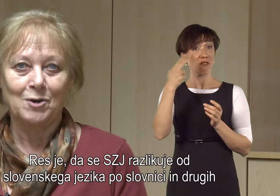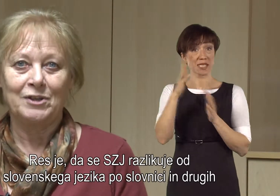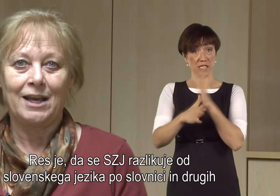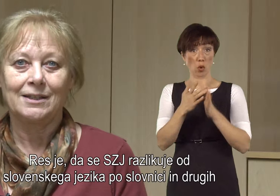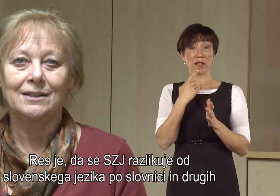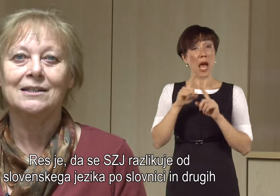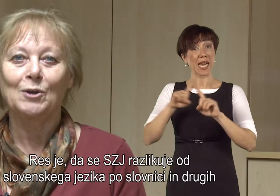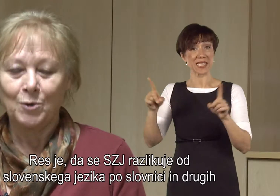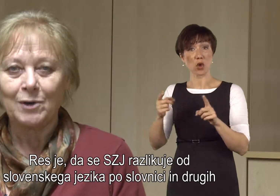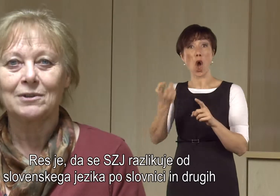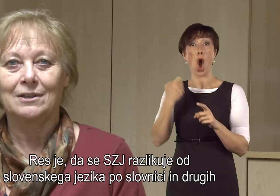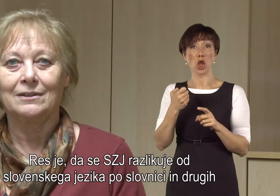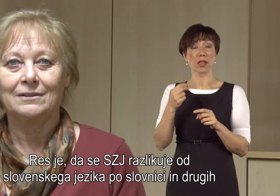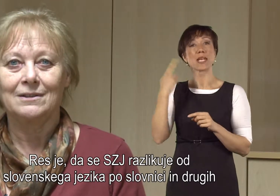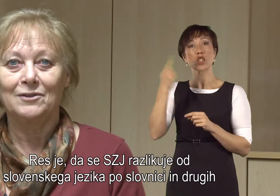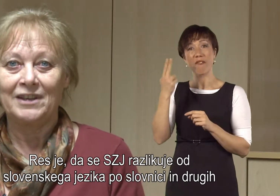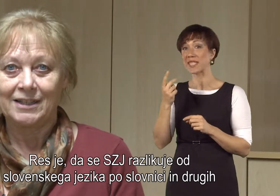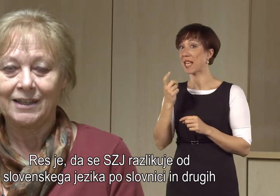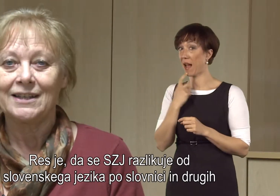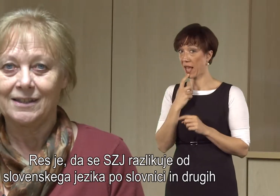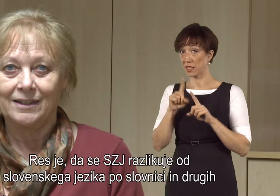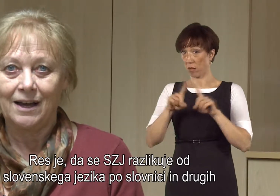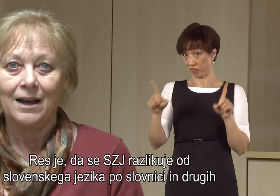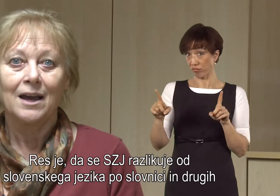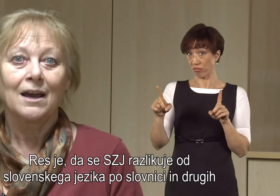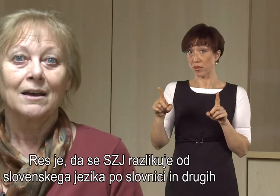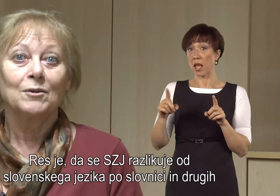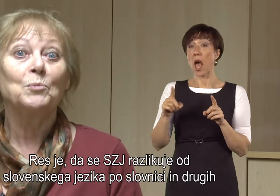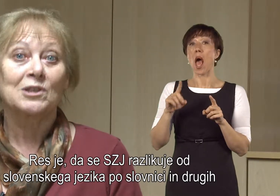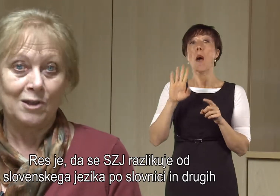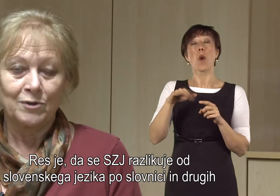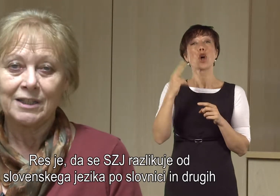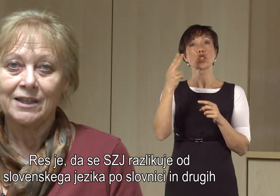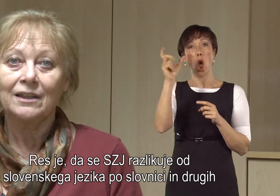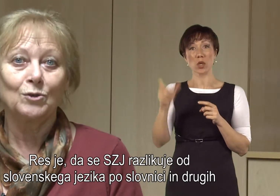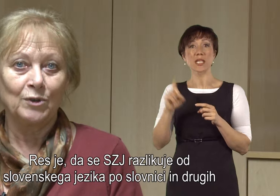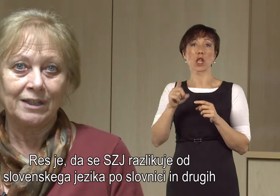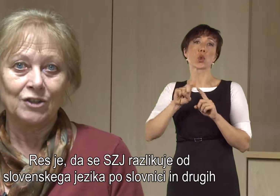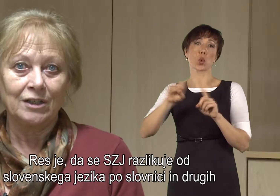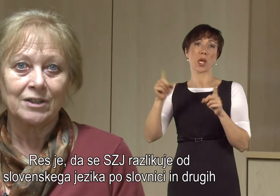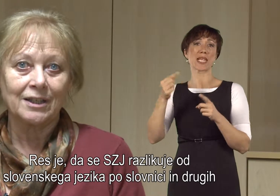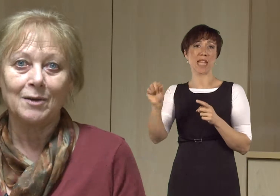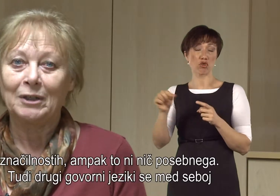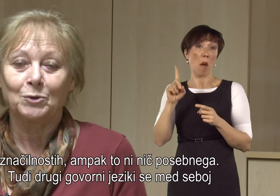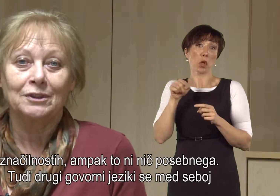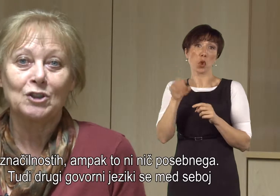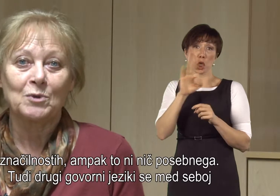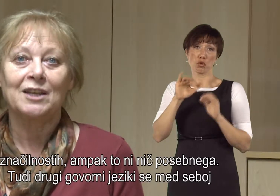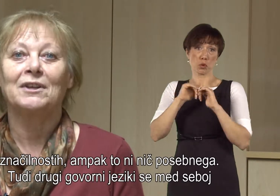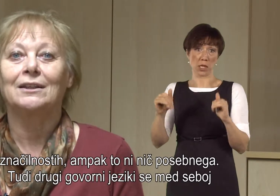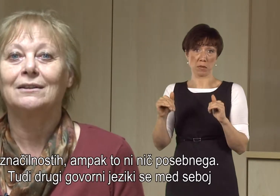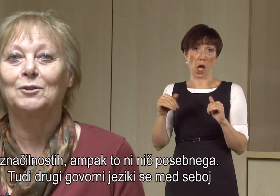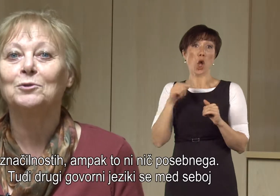slovenski znakovni jezik razlikuje od slovenskega jezika po slovnici in drugih značilnostih, ampak to ni